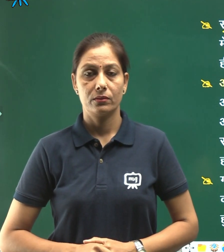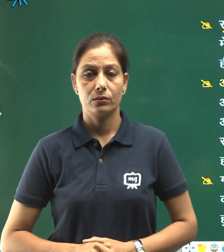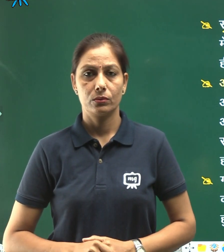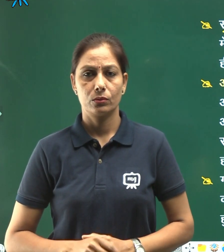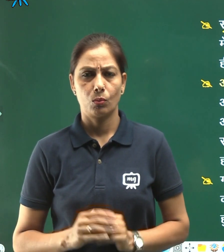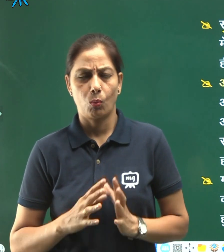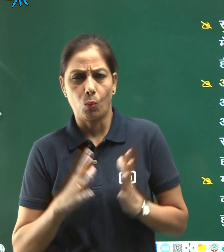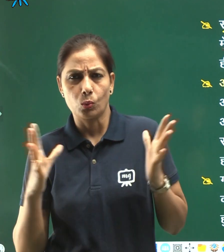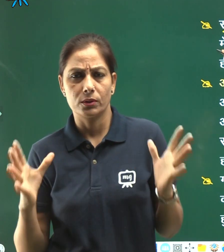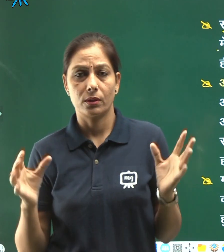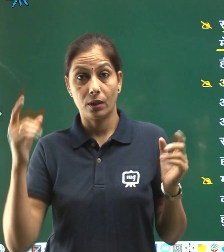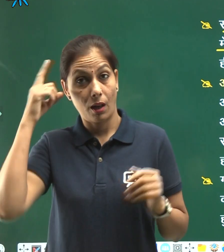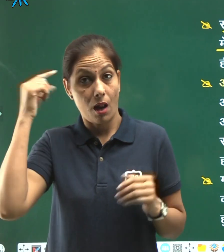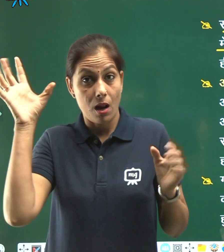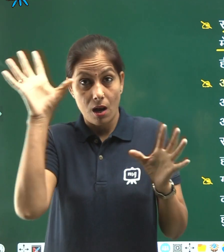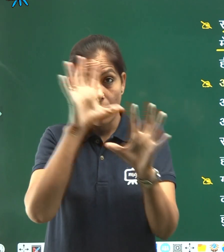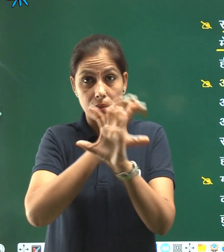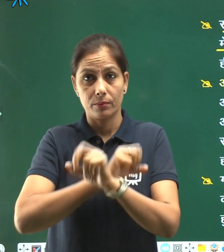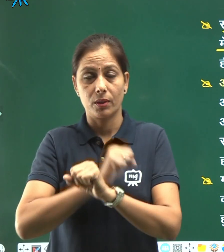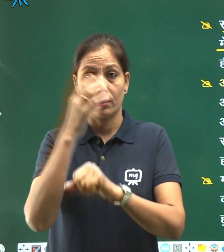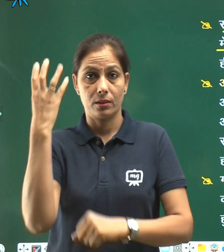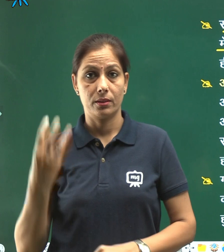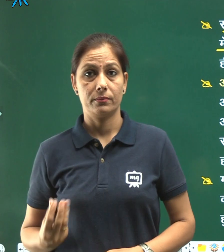घोर अंधेरी रात में